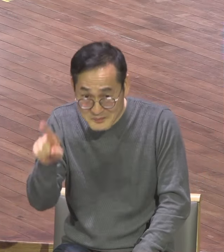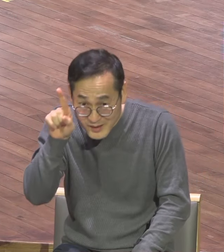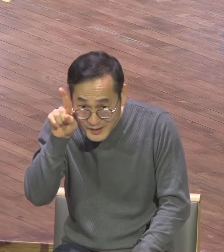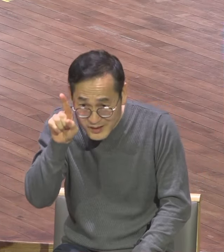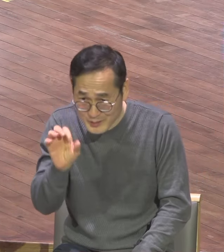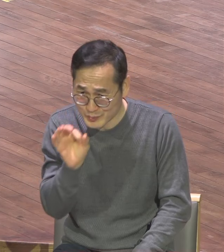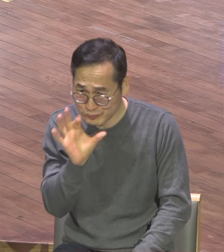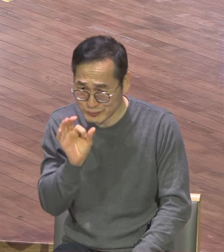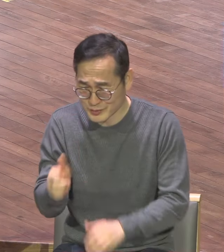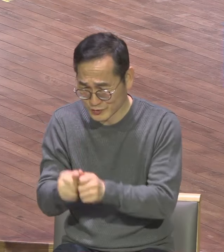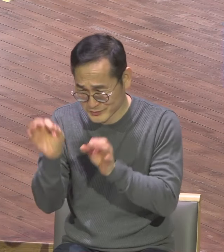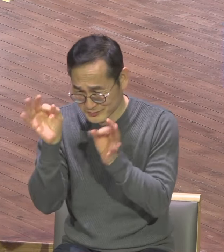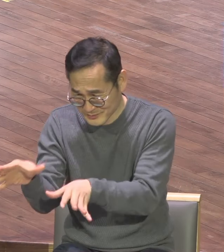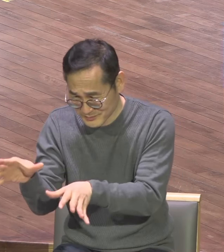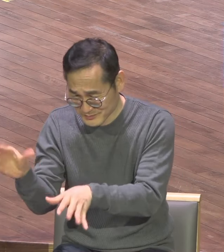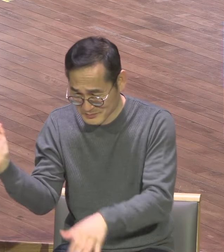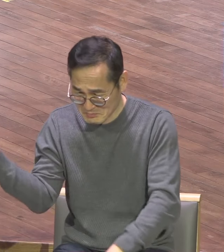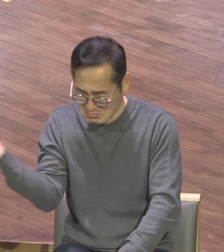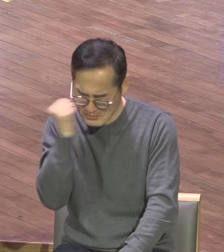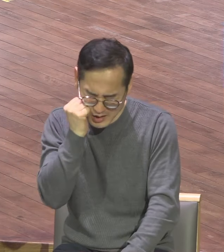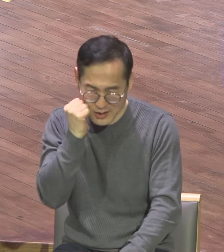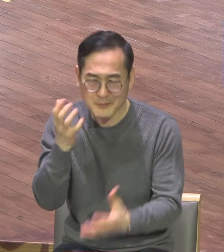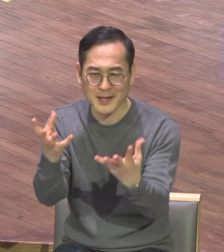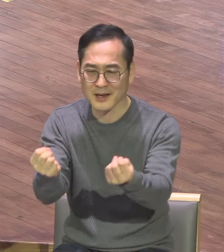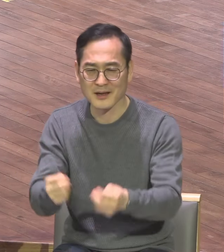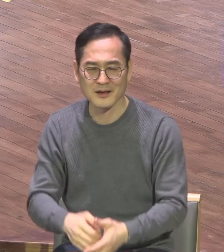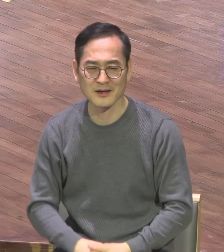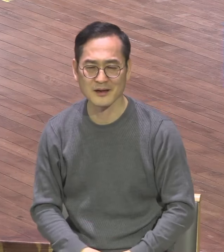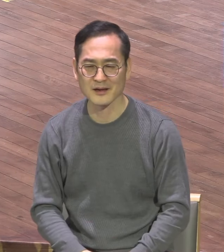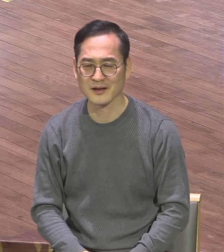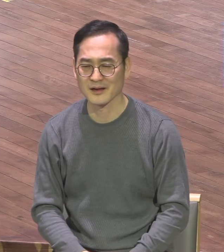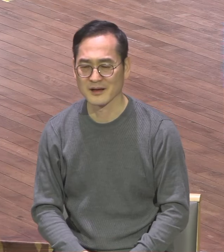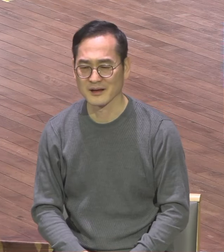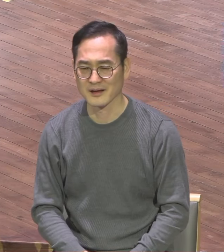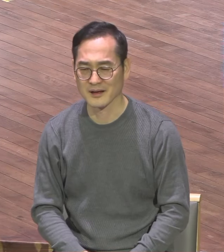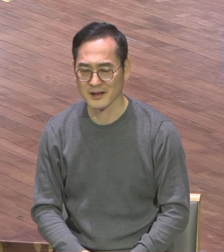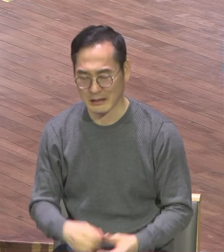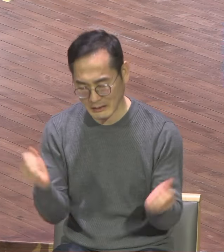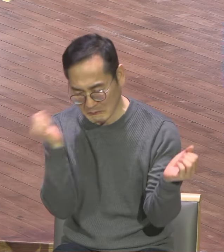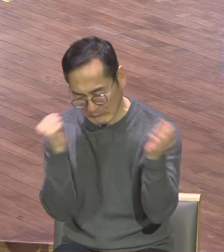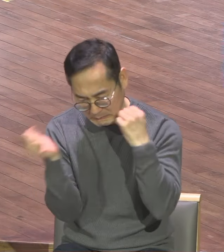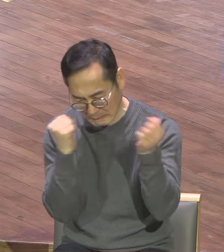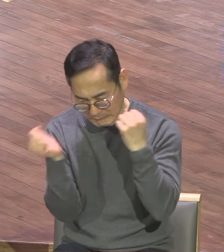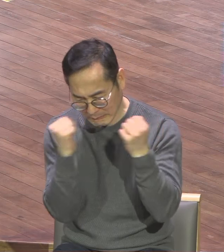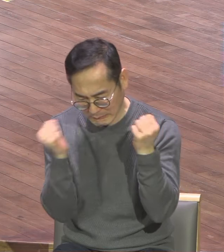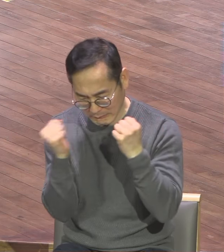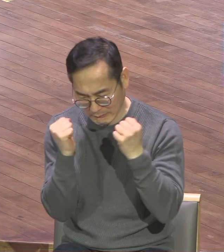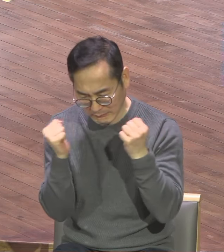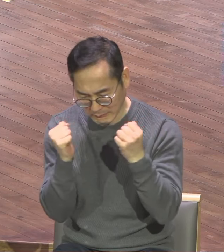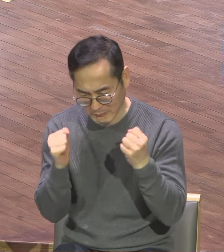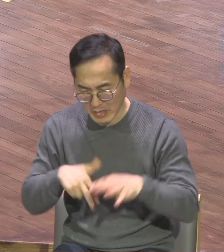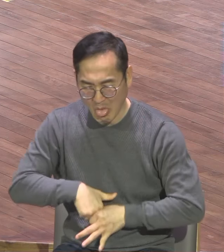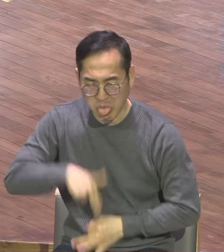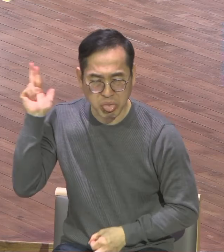안 돼. 주식하다 폭망한 사람들은 많지요. 주식하다가 그냥 다 날려버리고